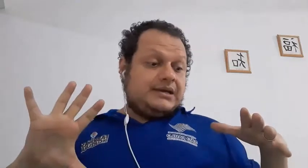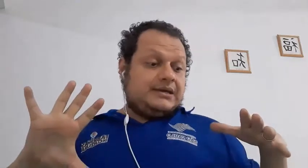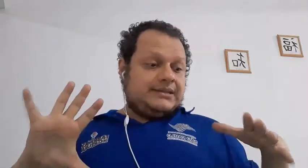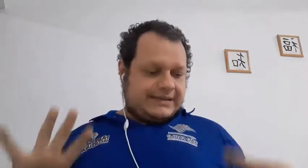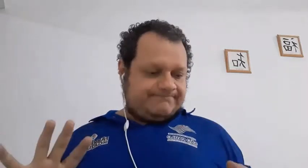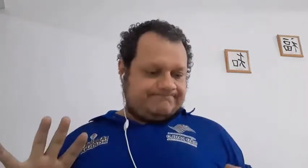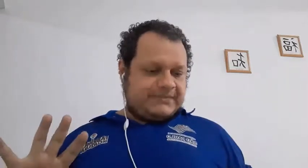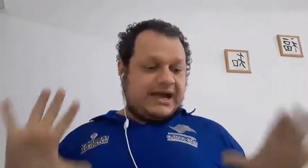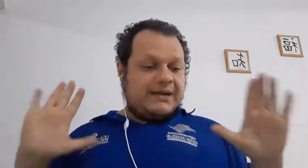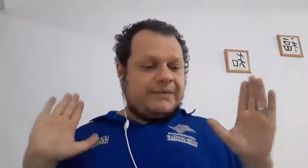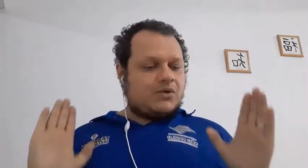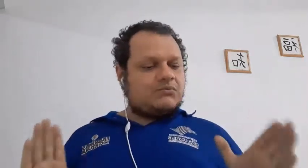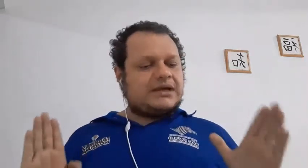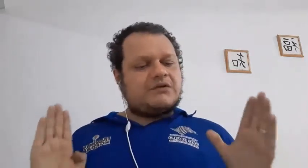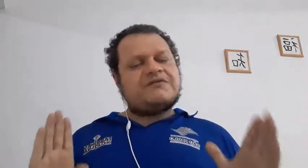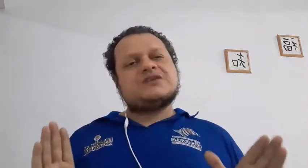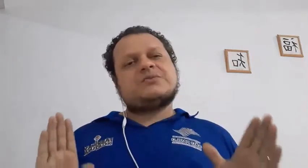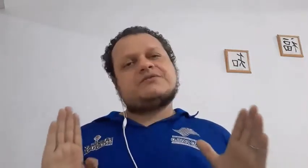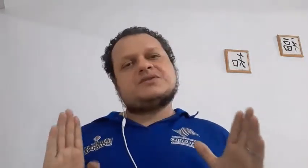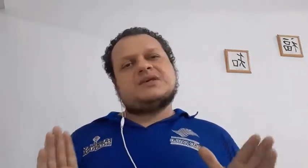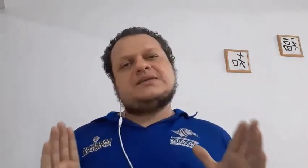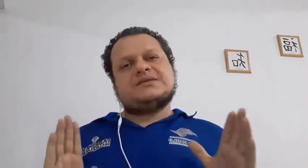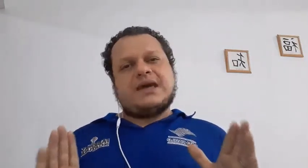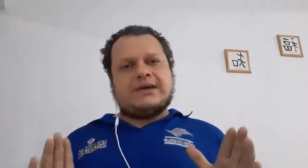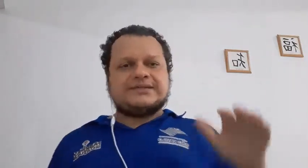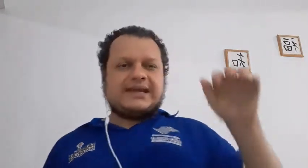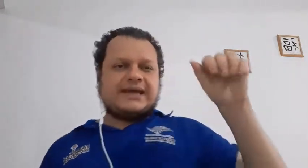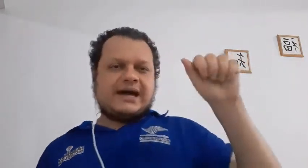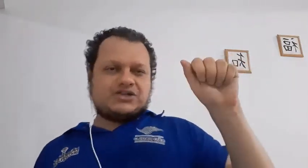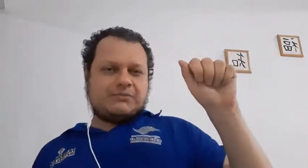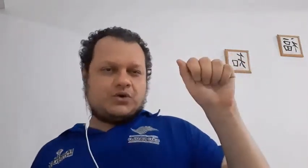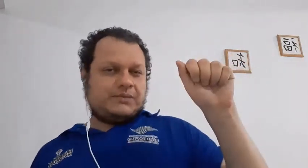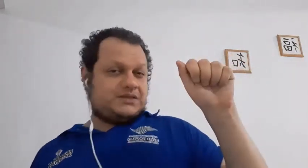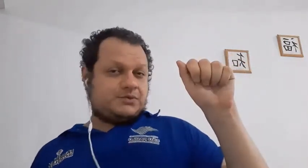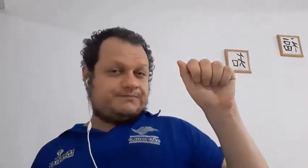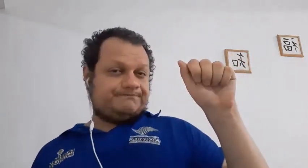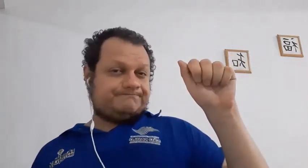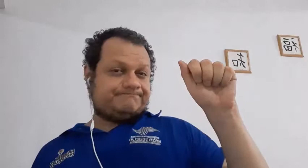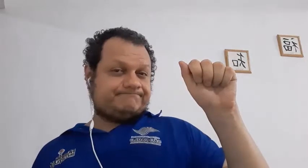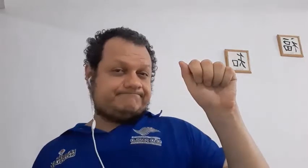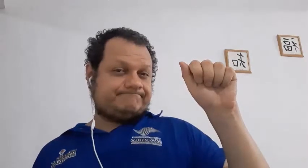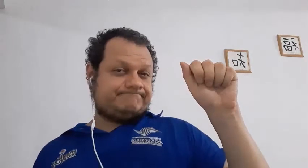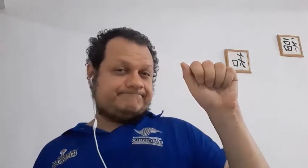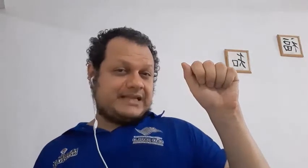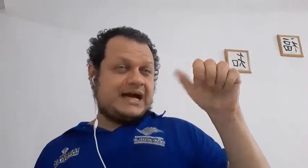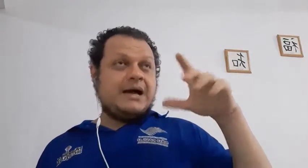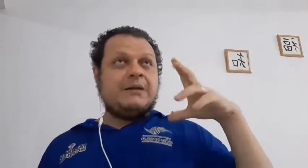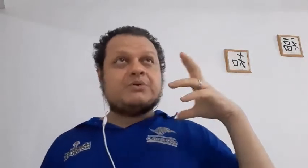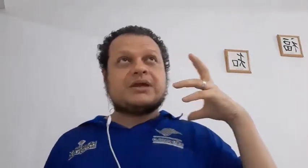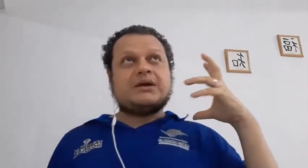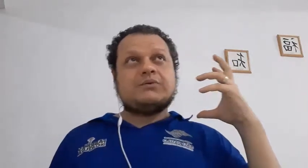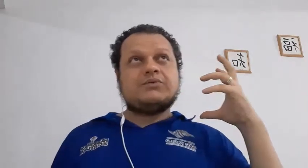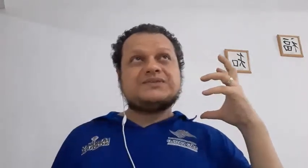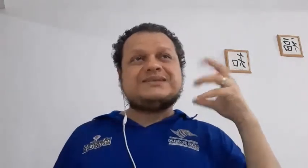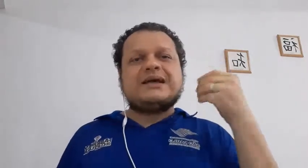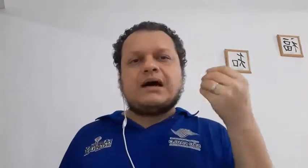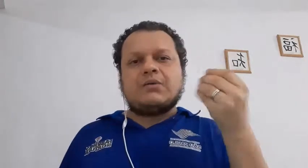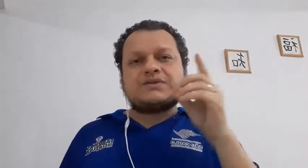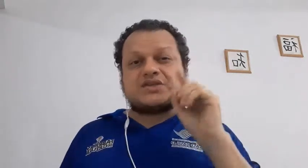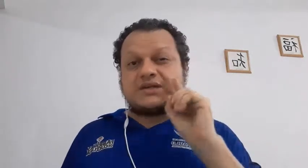Tá, e aí a pergunta que eu faço para vocês é, será que é A de amor mesmo? Tá, porque o sinal, ou seja, estamos